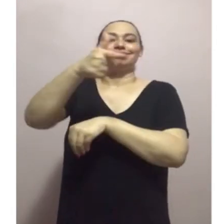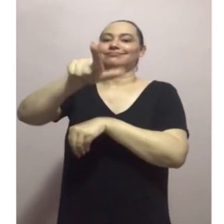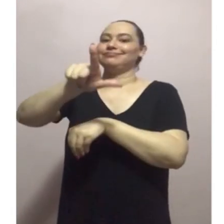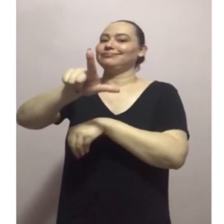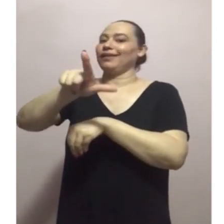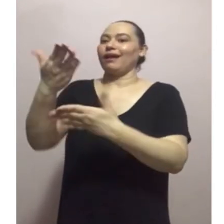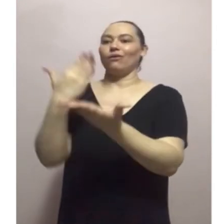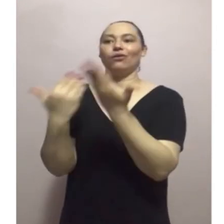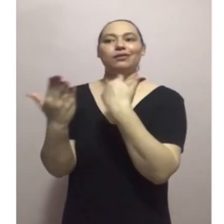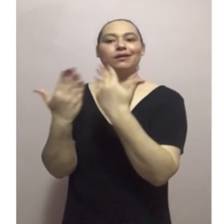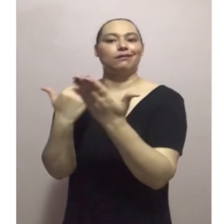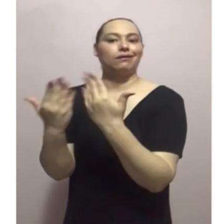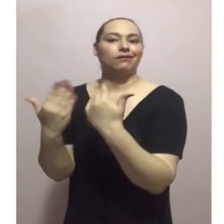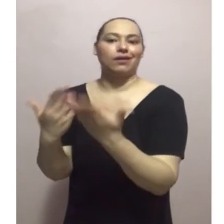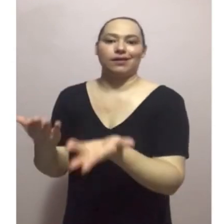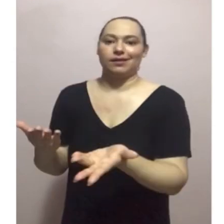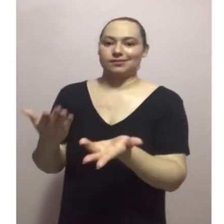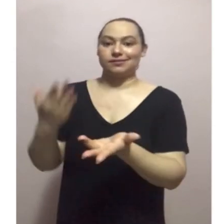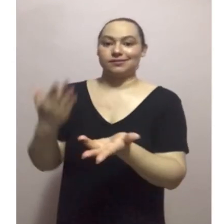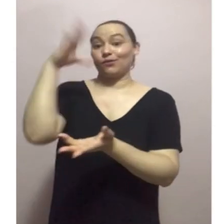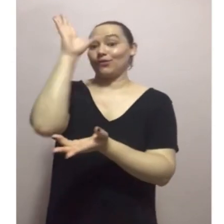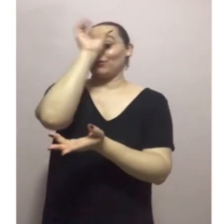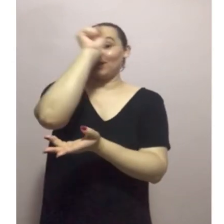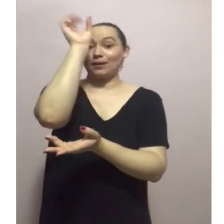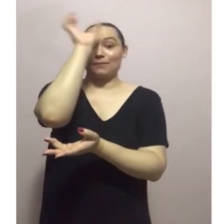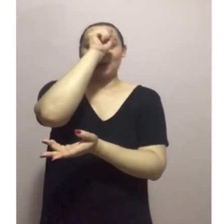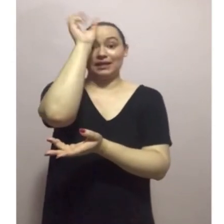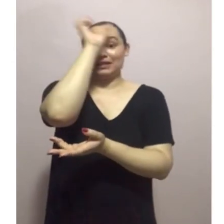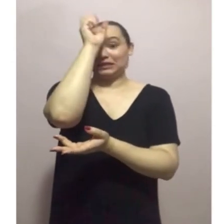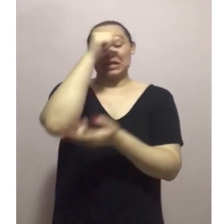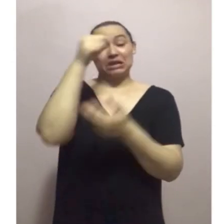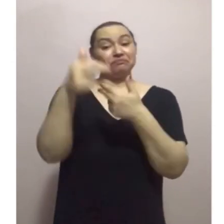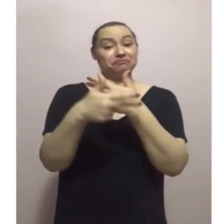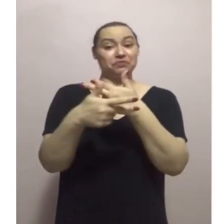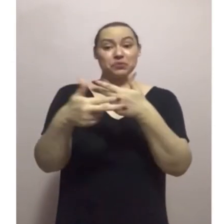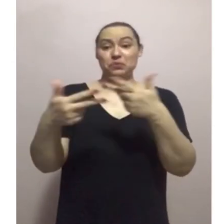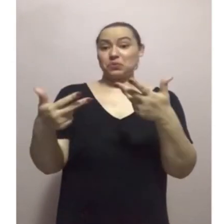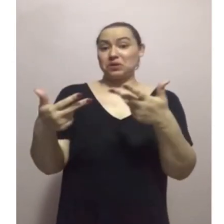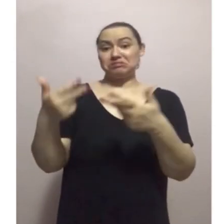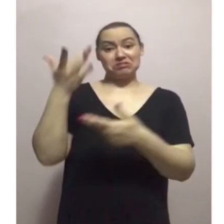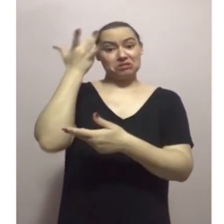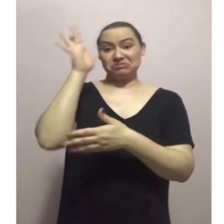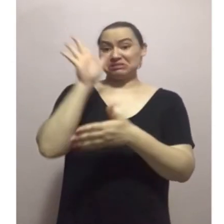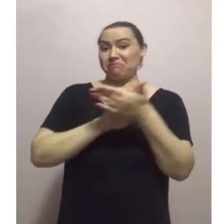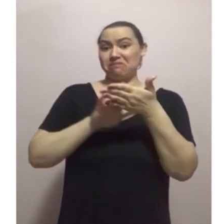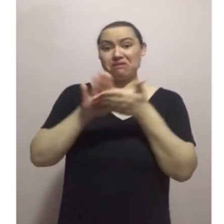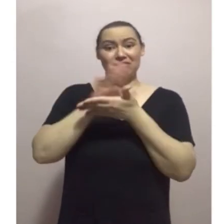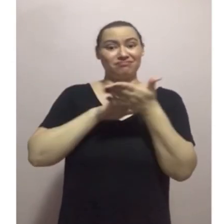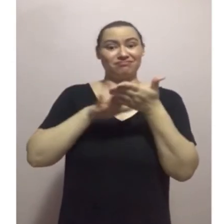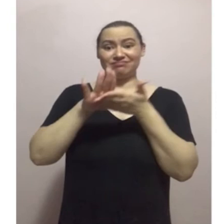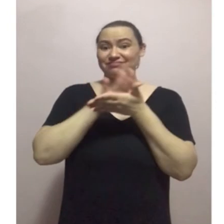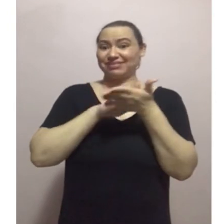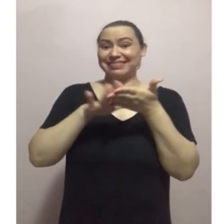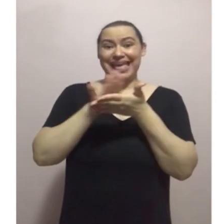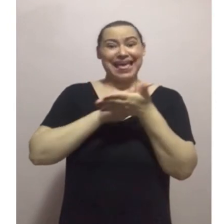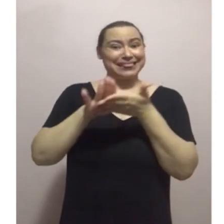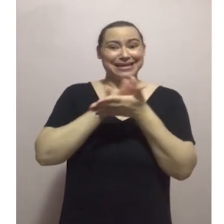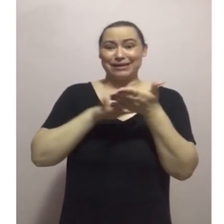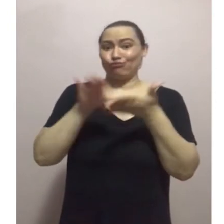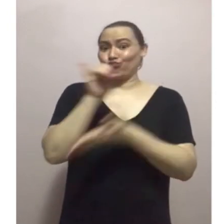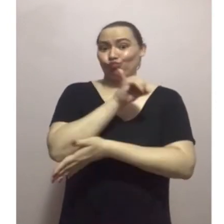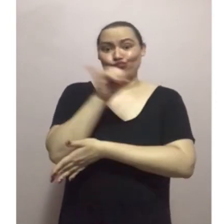atenção. negociação. Então, assim, aí eu fui aprender coisas que eu não sabia. Então, eu tive que